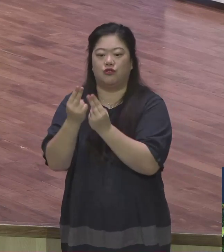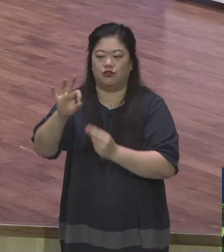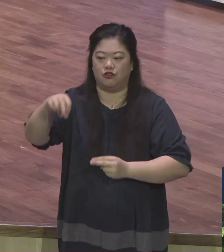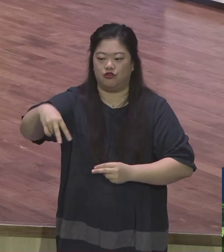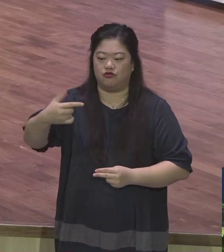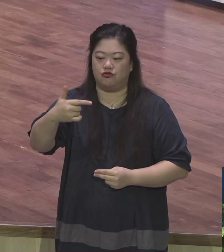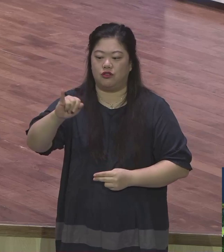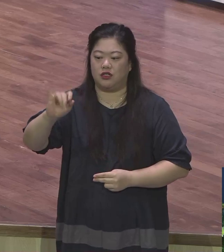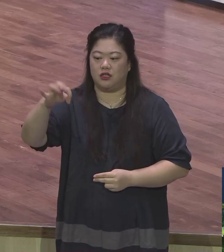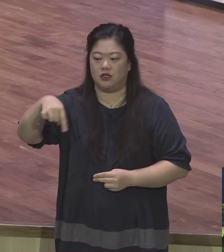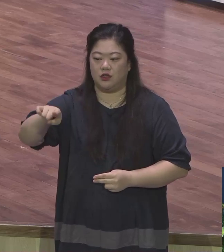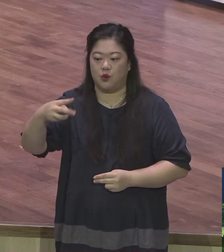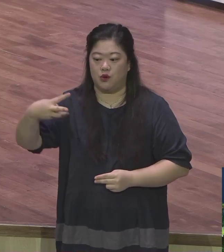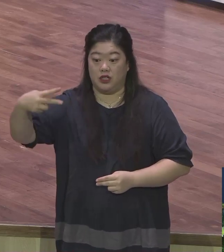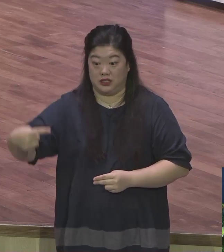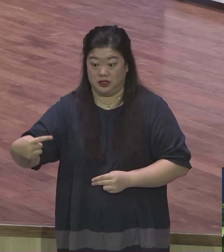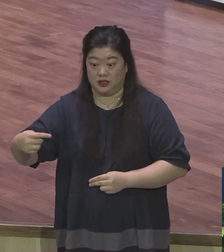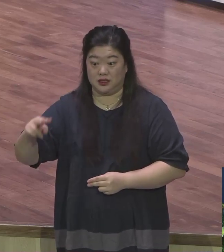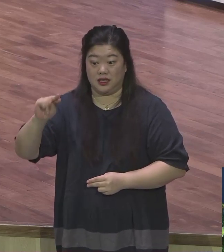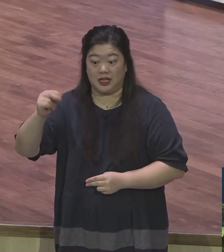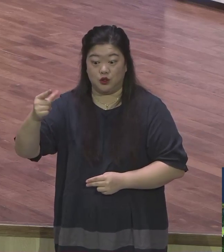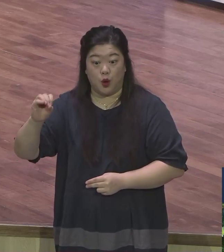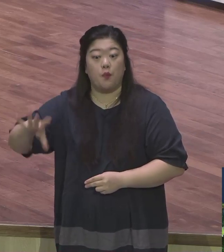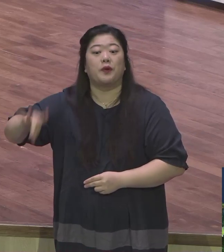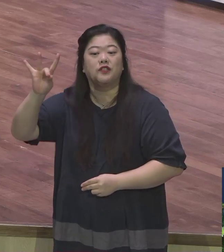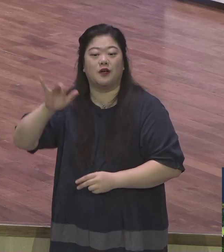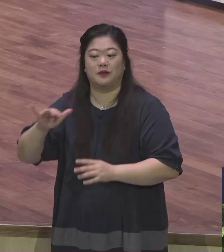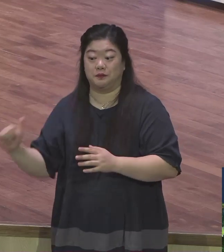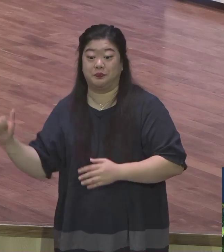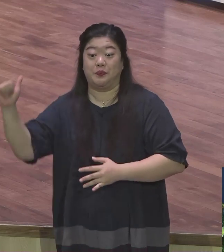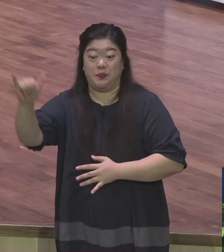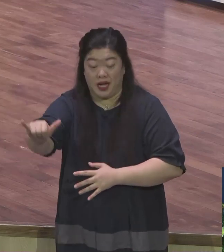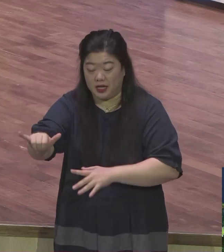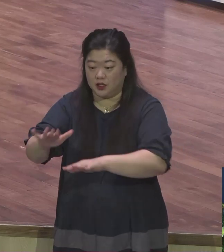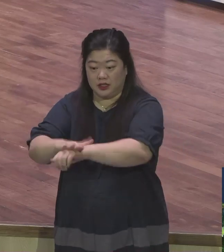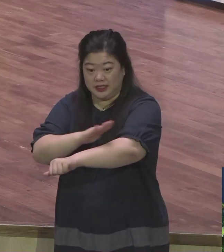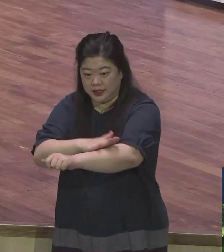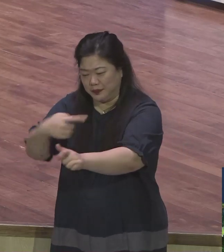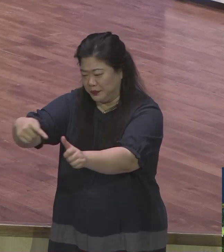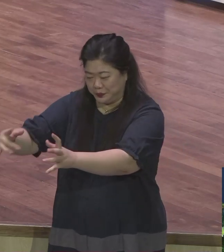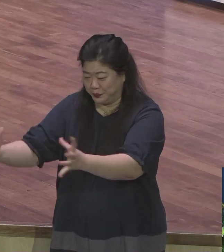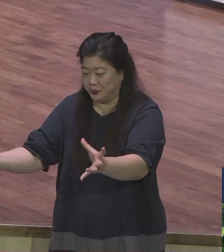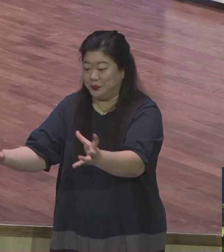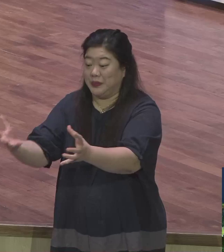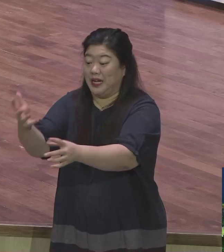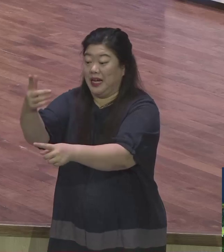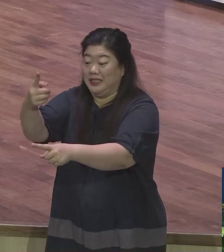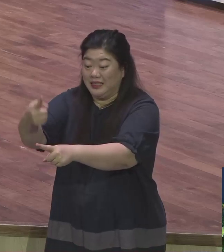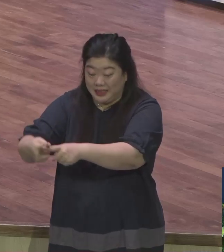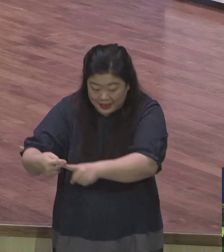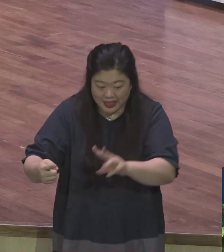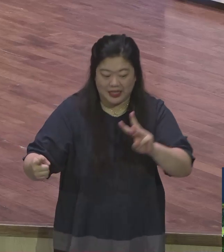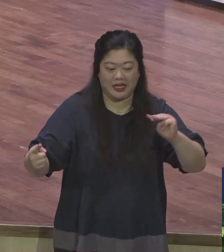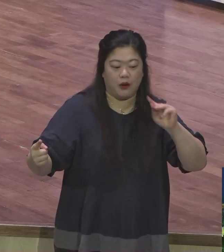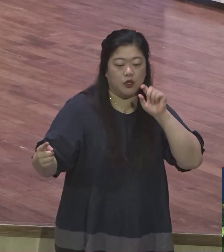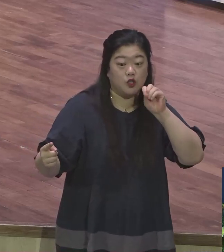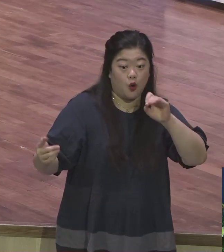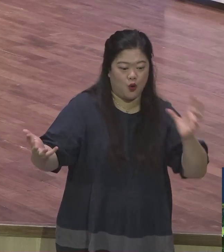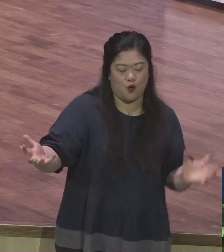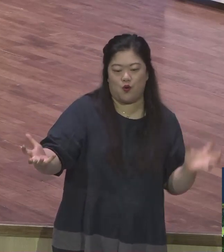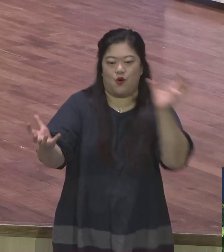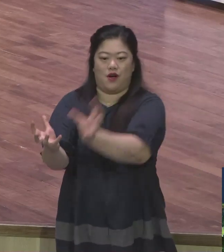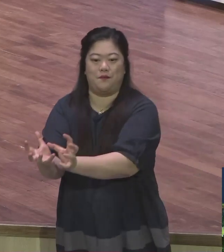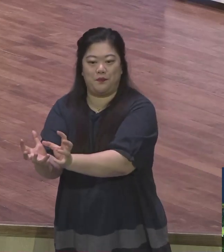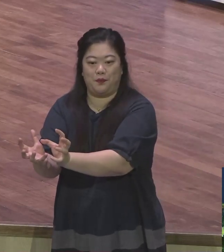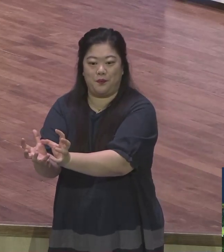거기서 그렇게 훈련되어진 목사님이 앞장서서 그렇게 기반을 잘 마련하는데 이런